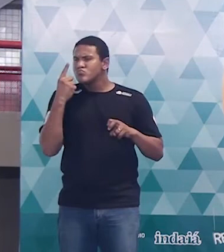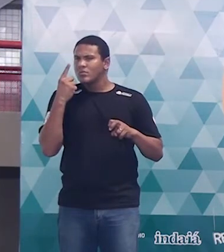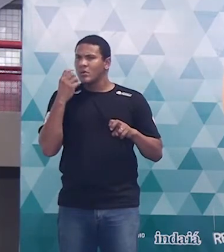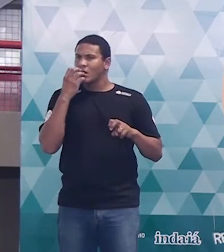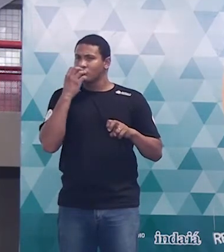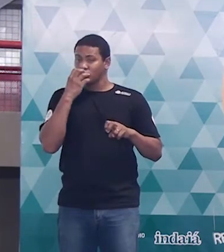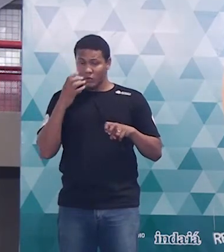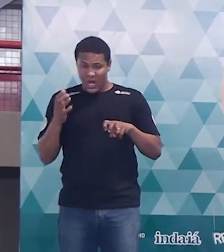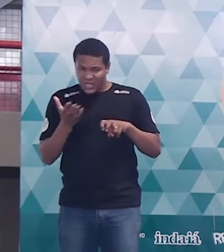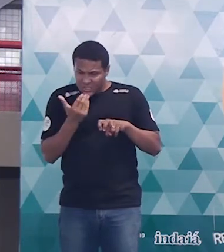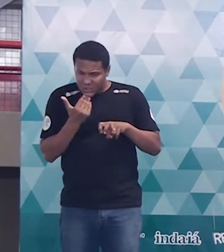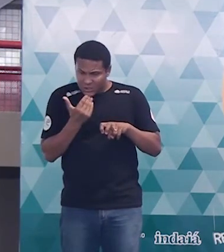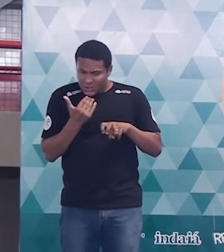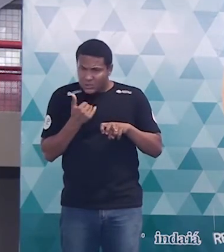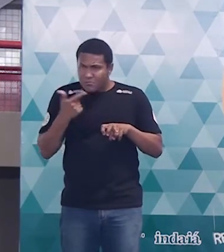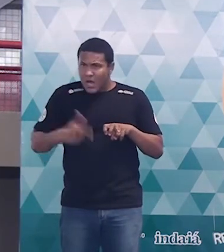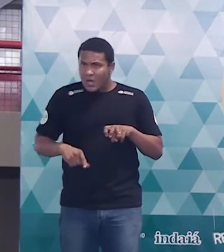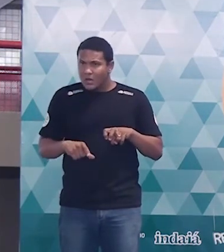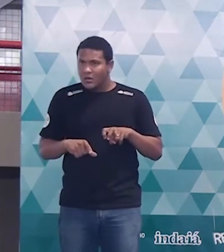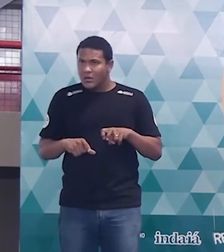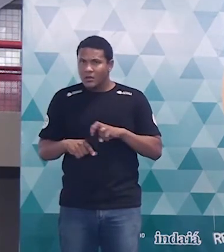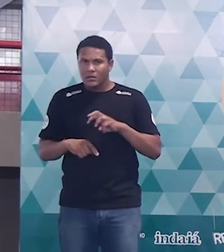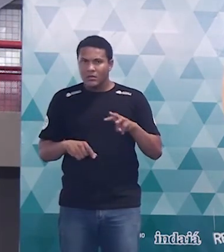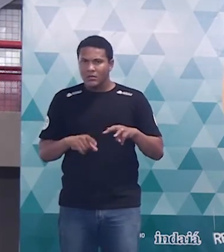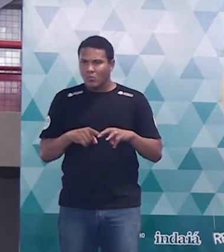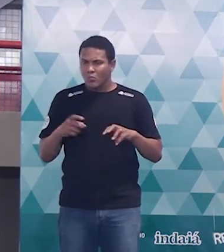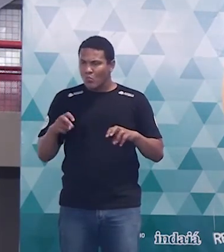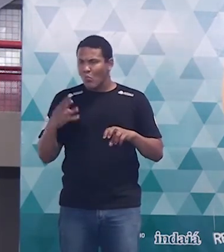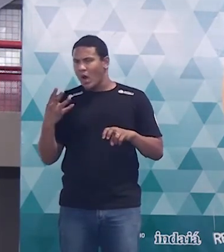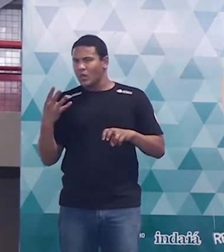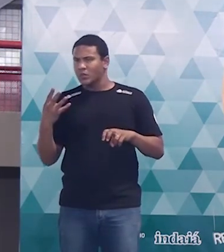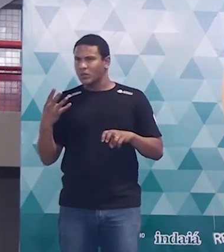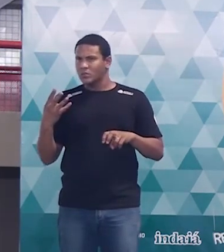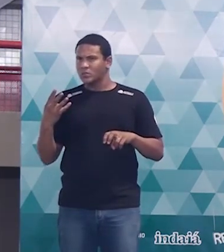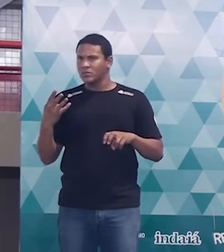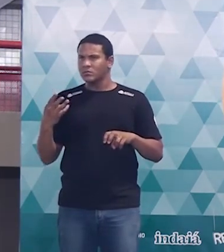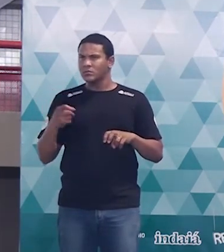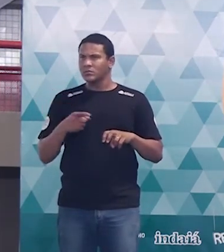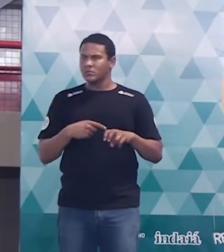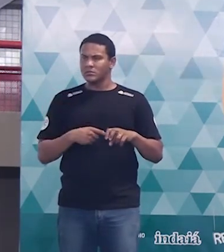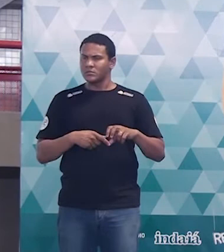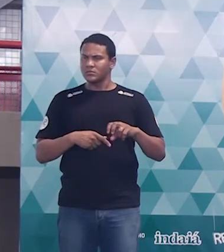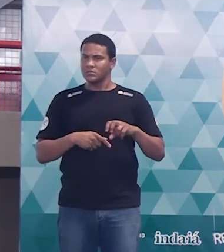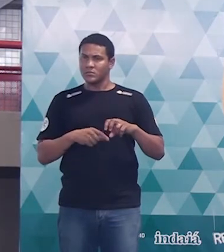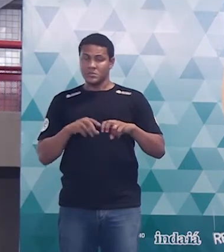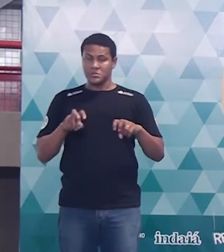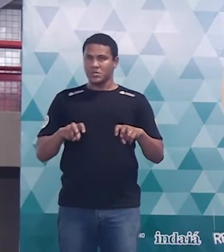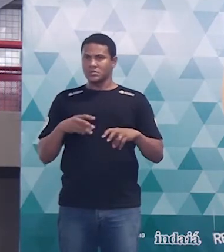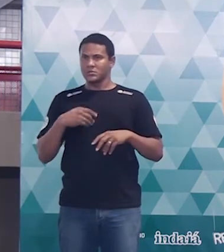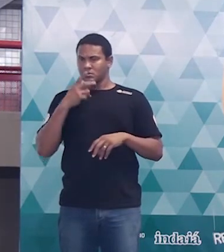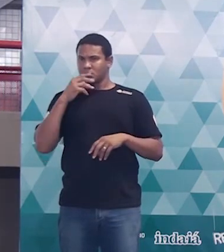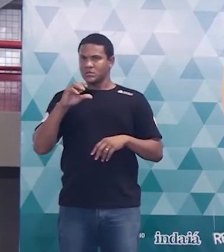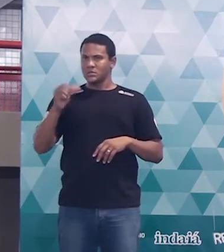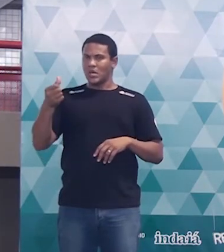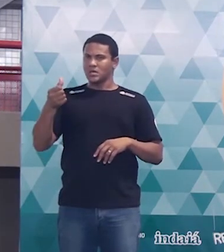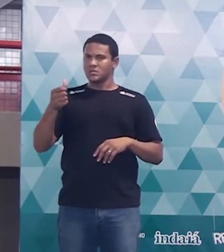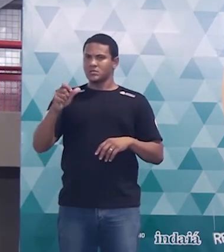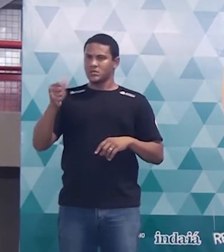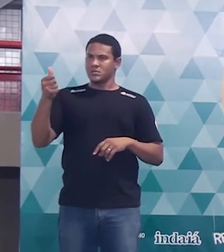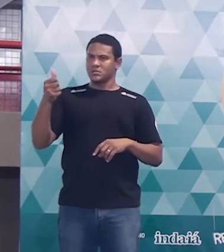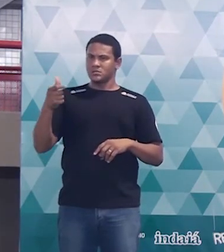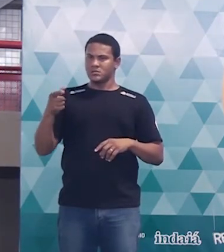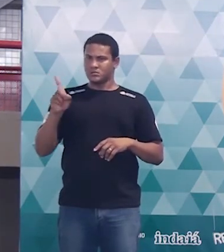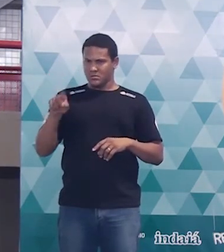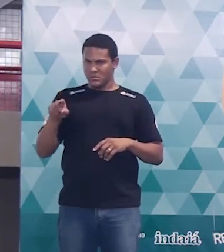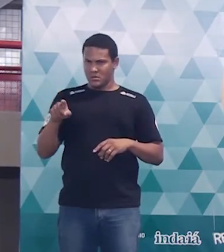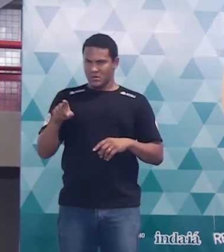dia, 2 cachorros, 4 quilos, 3 cachorros, 6 quilos, não é isso? Aí eu te